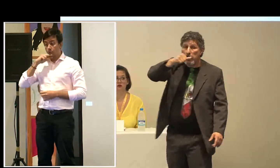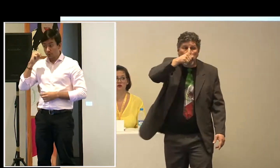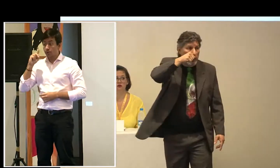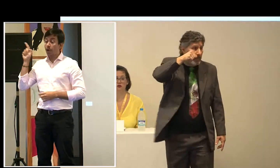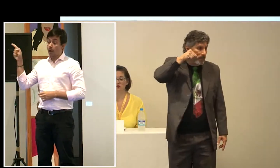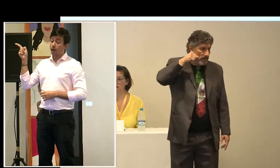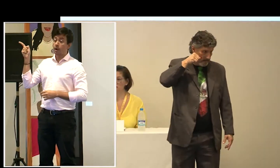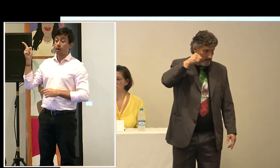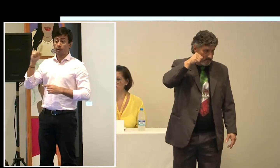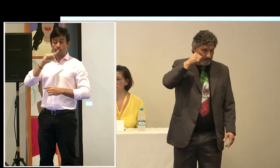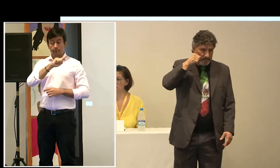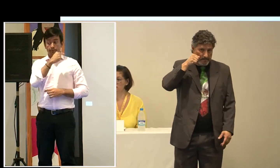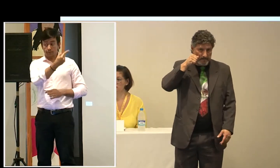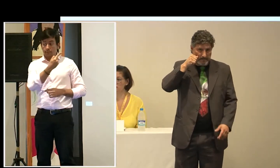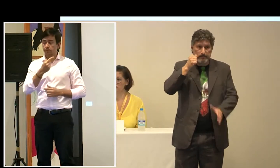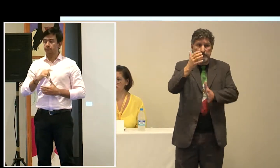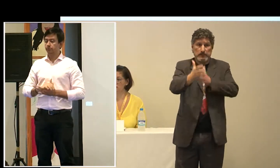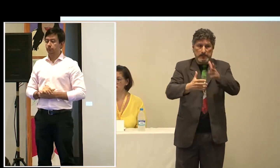UE